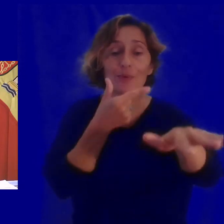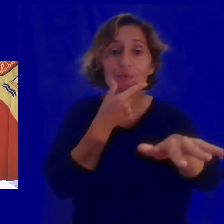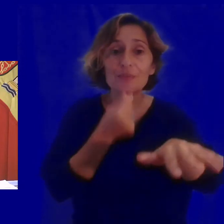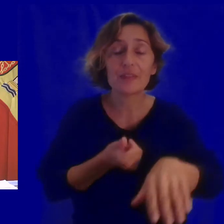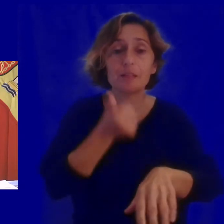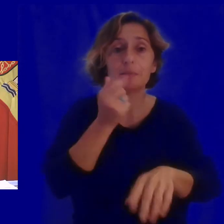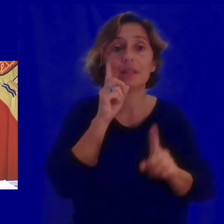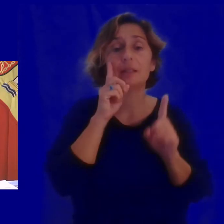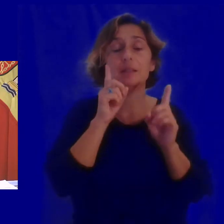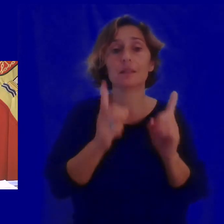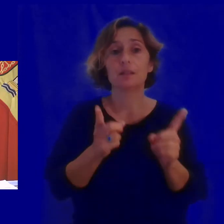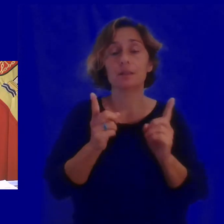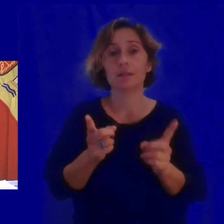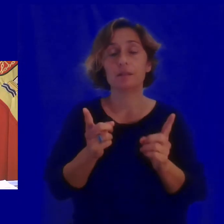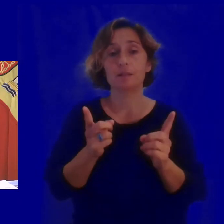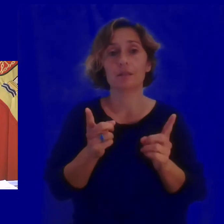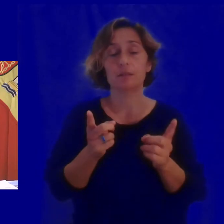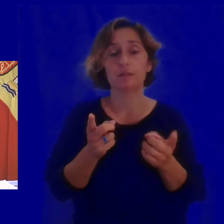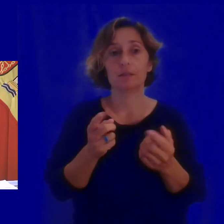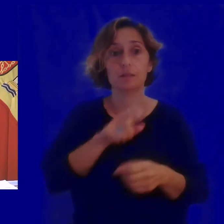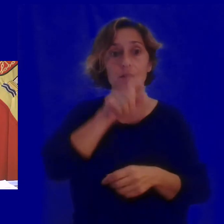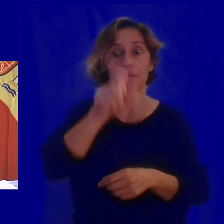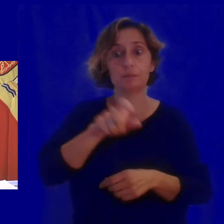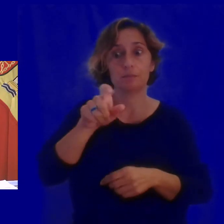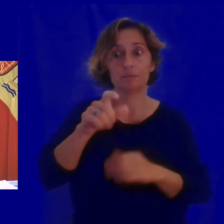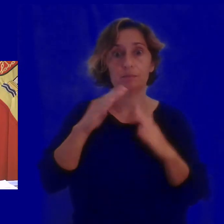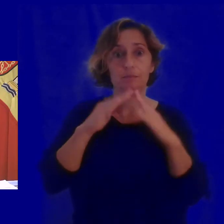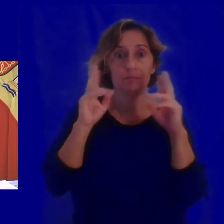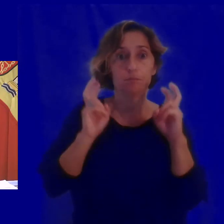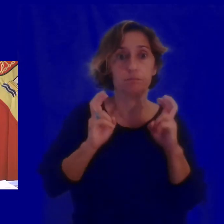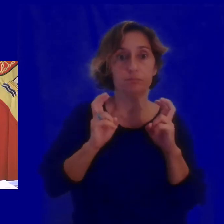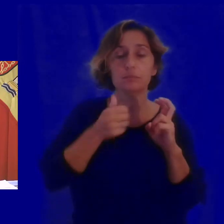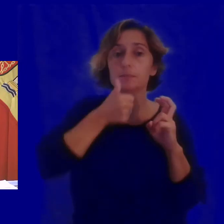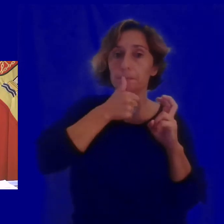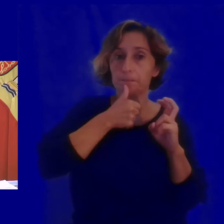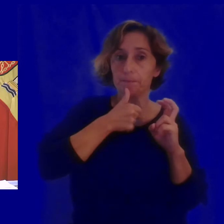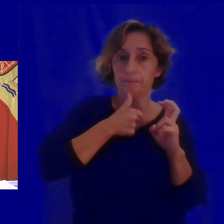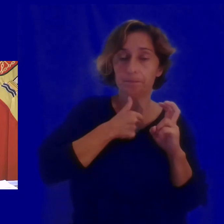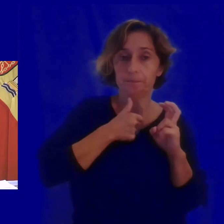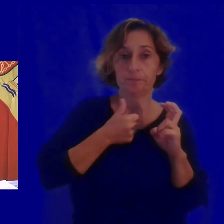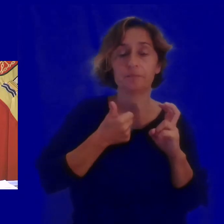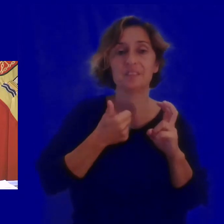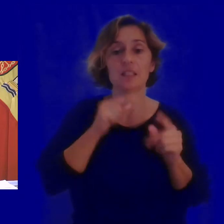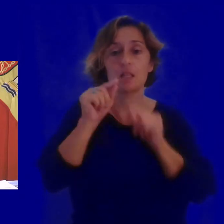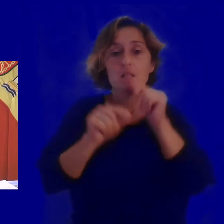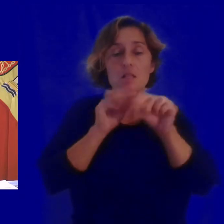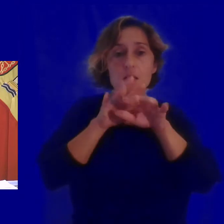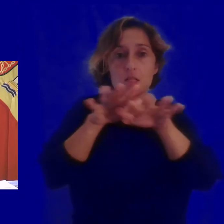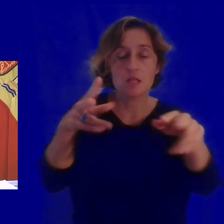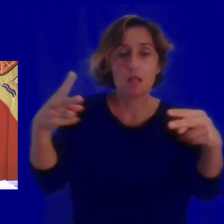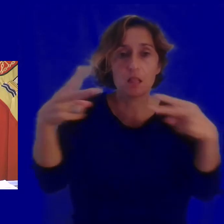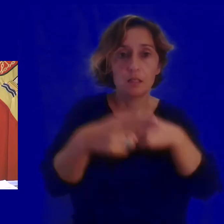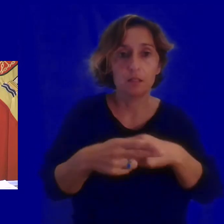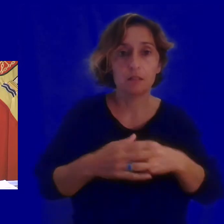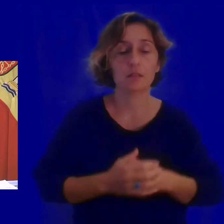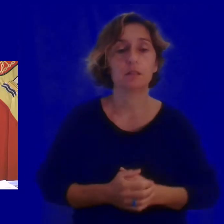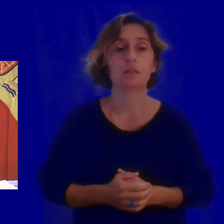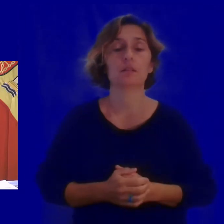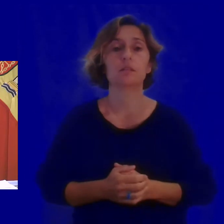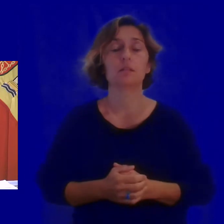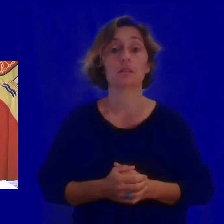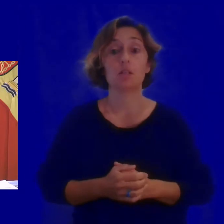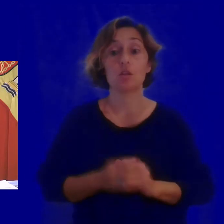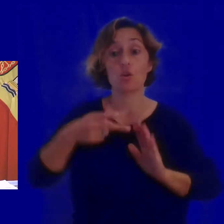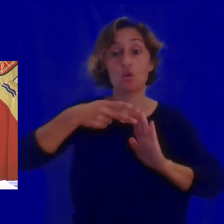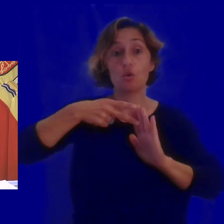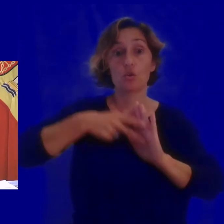La identificación y el aislamiento de las cuarentenas y de los casos y contactos. Las mediciones restrictivas que